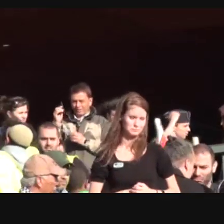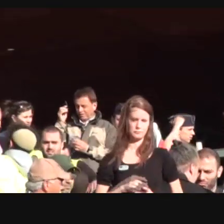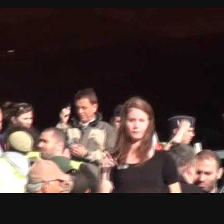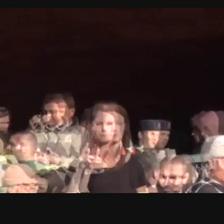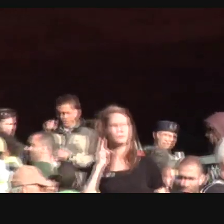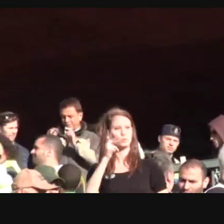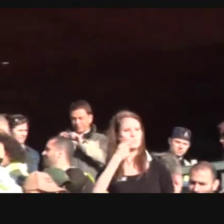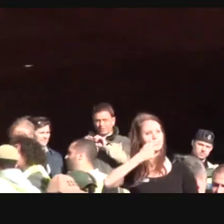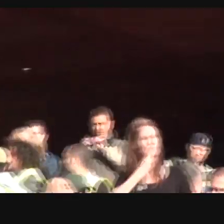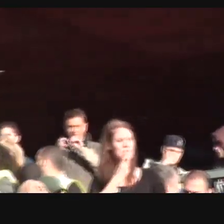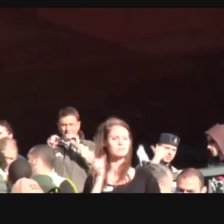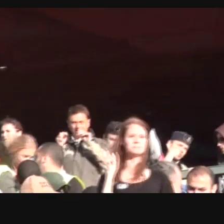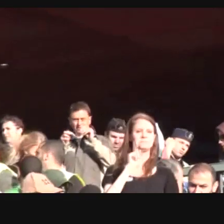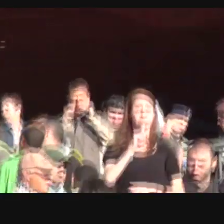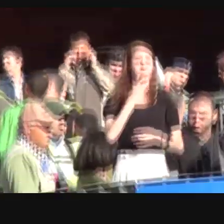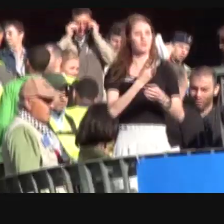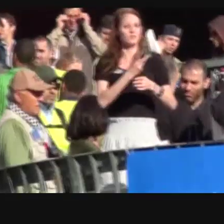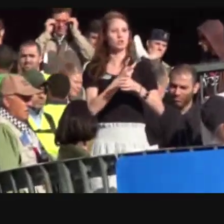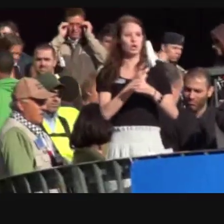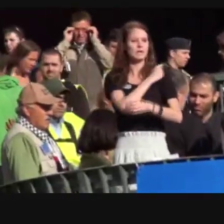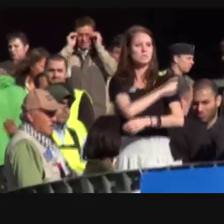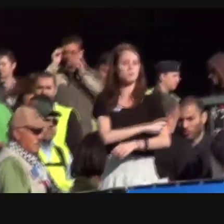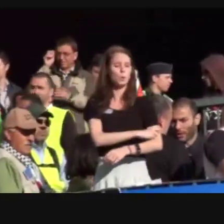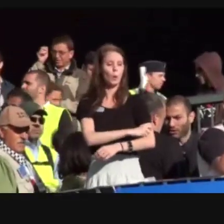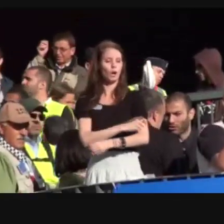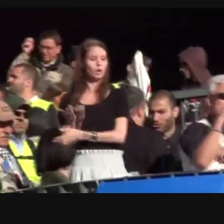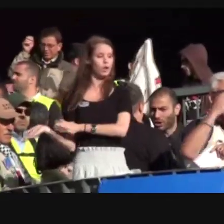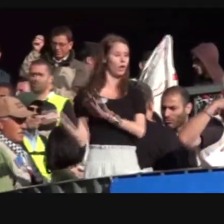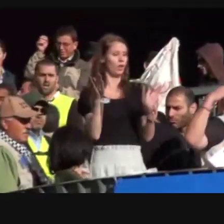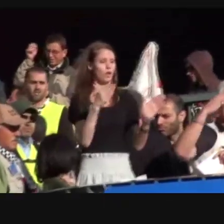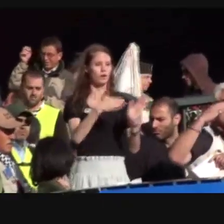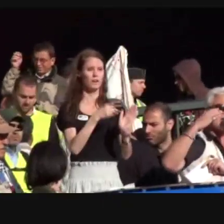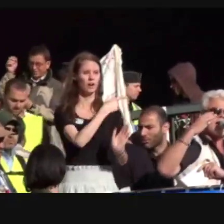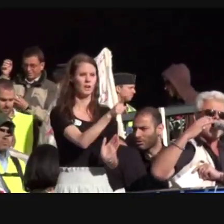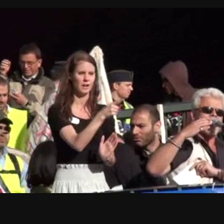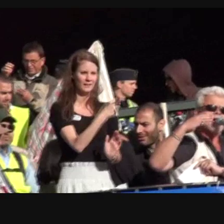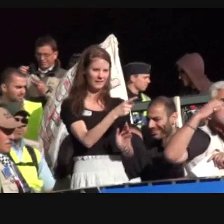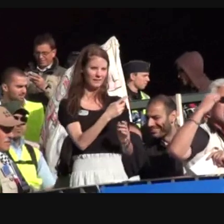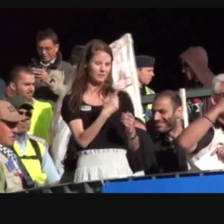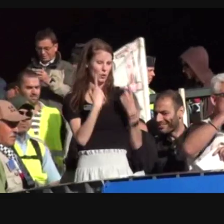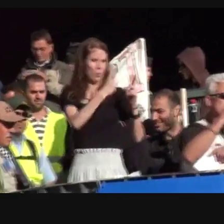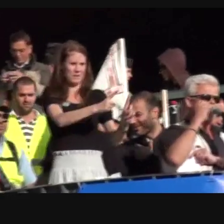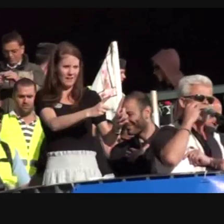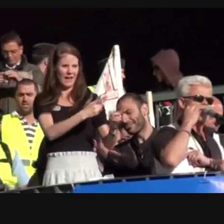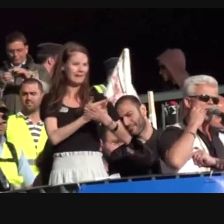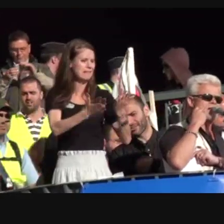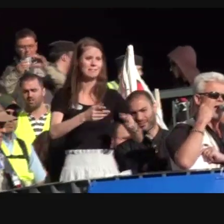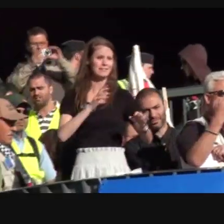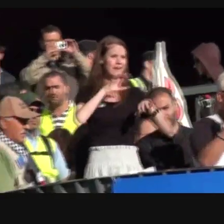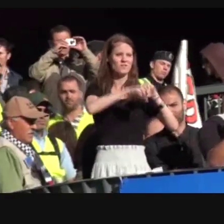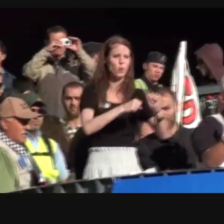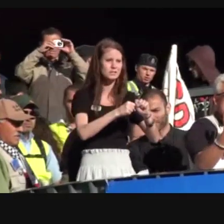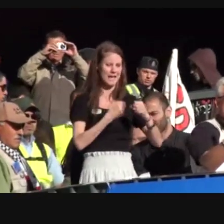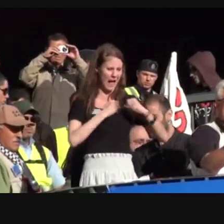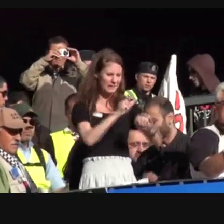Han går ut på TV och försöker lägga skulden på den humanitära